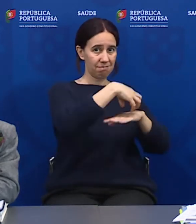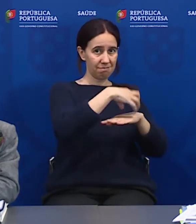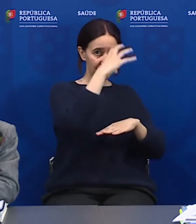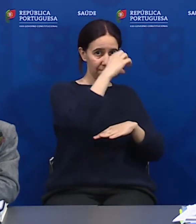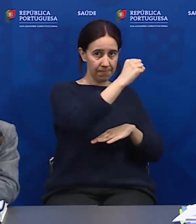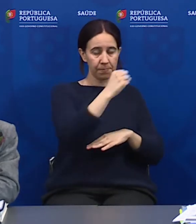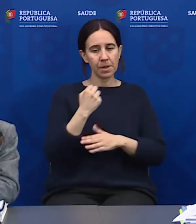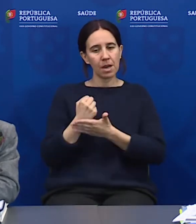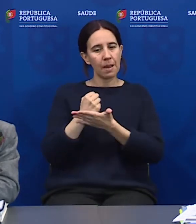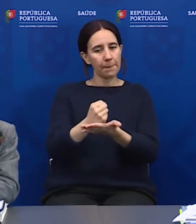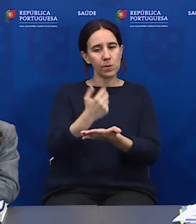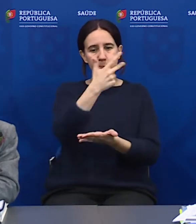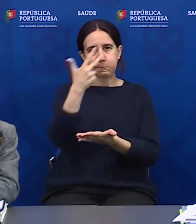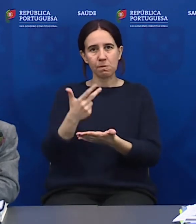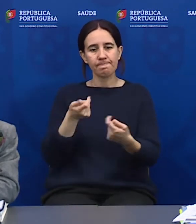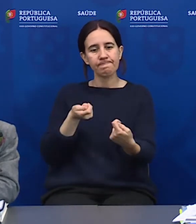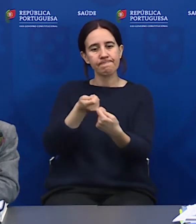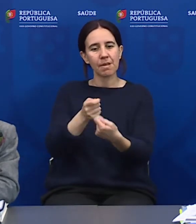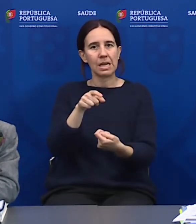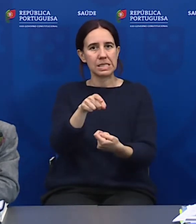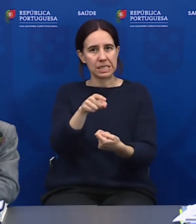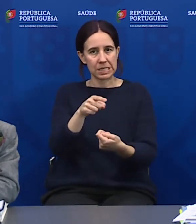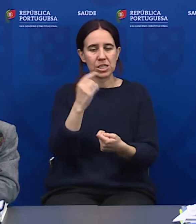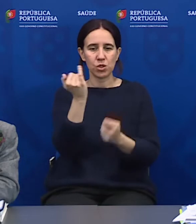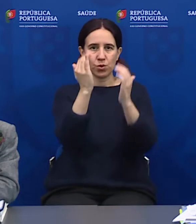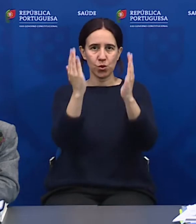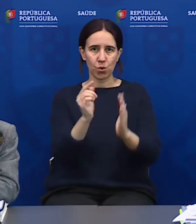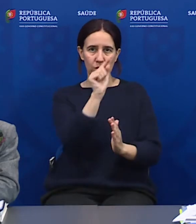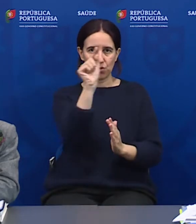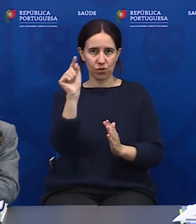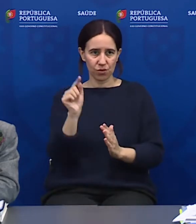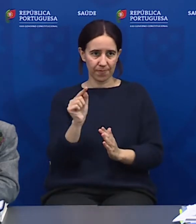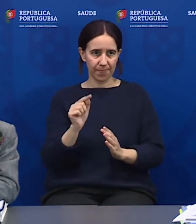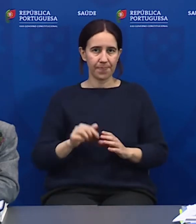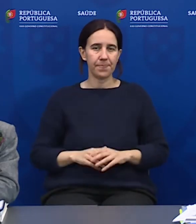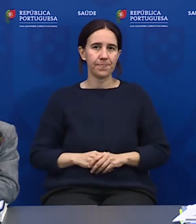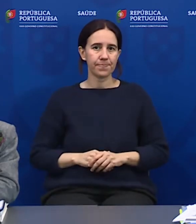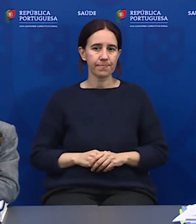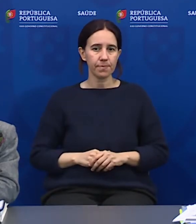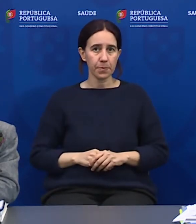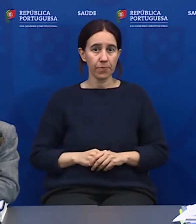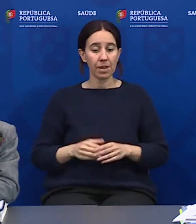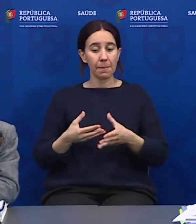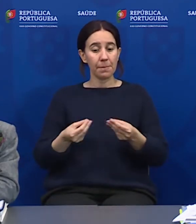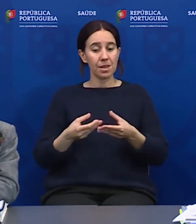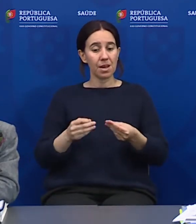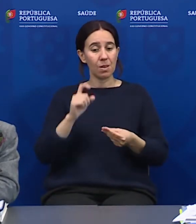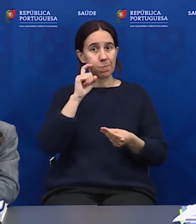dar todo o apoio a respostas a estas instituições. O material de